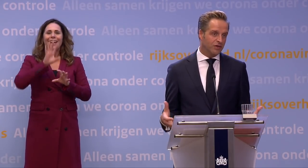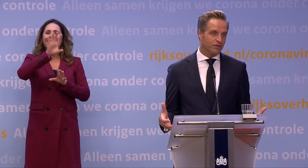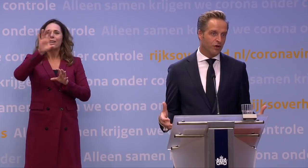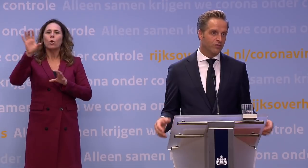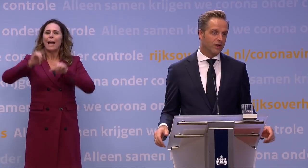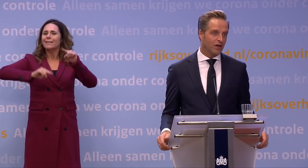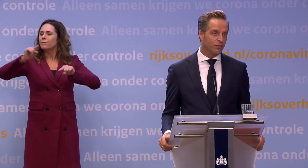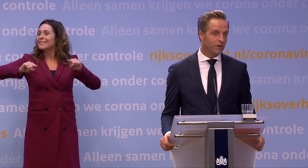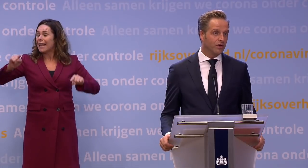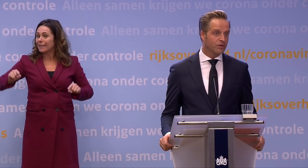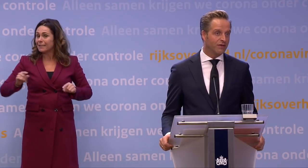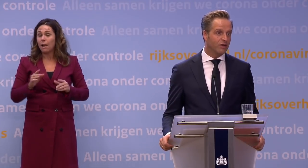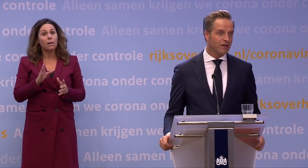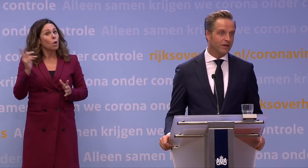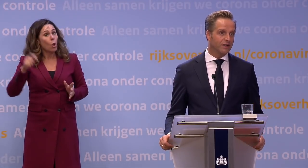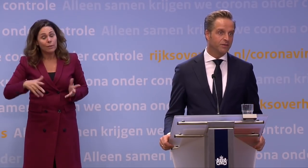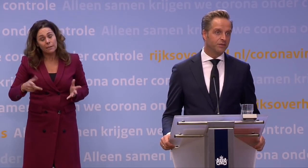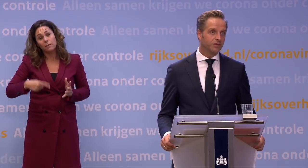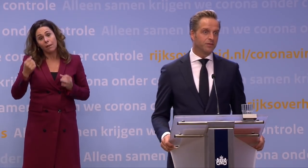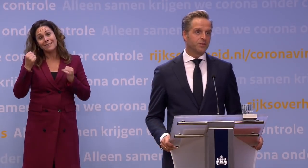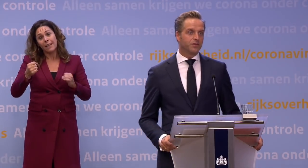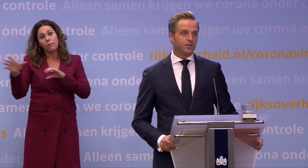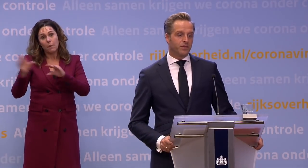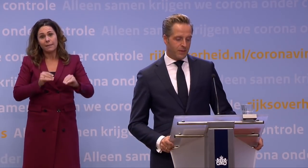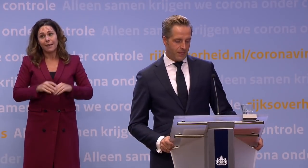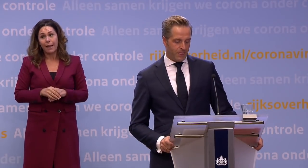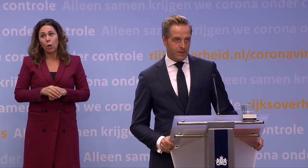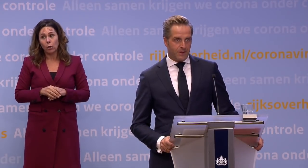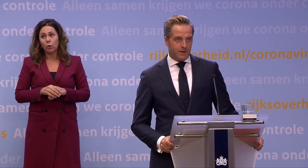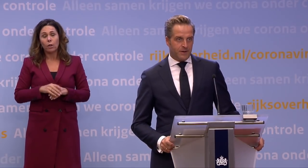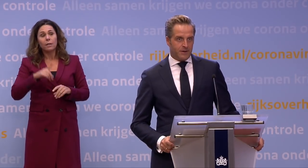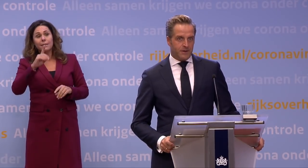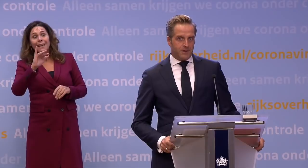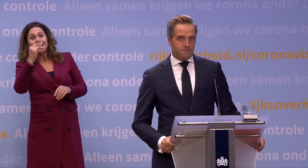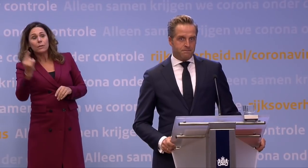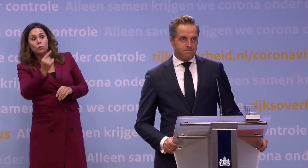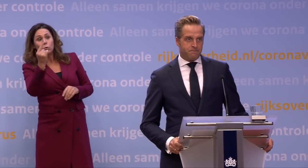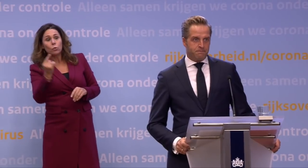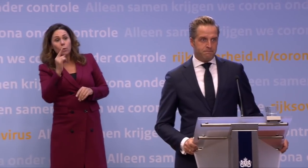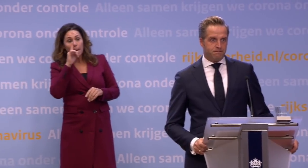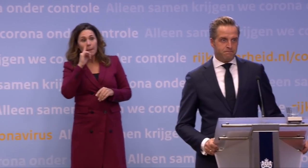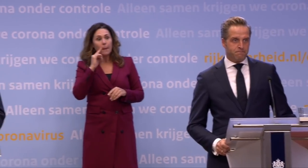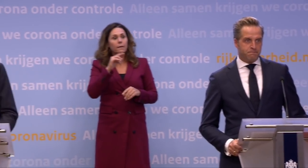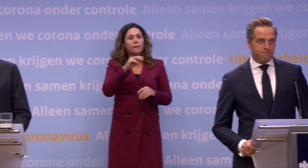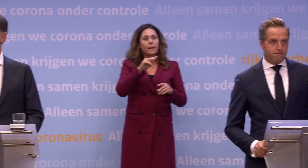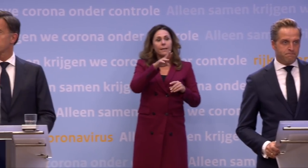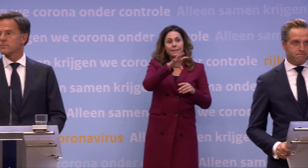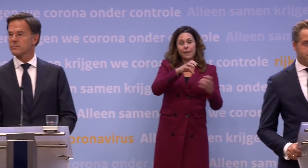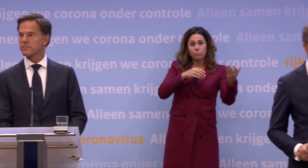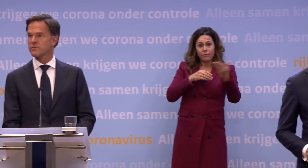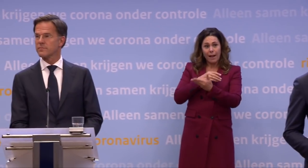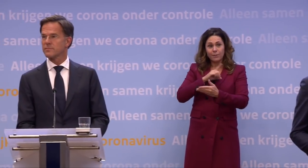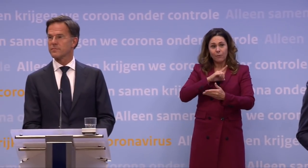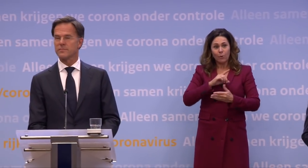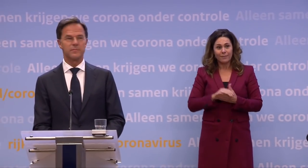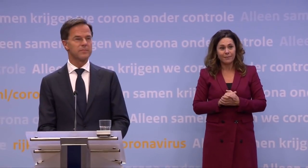niet lukt, dan zullen we over moeten gaan op stevige maatregelen. Ik zag nog vragen bij Nieuwsuur en ADS. Meneer Rutte, u